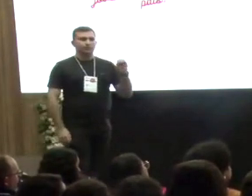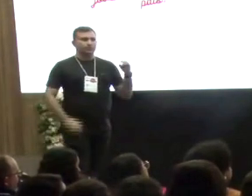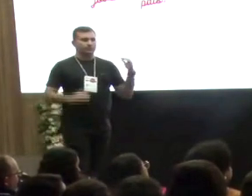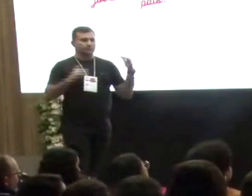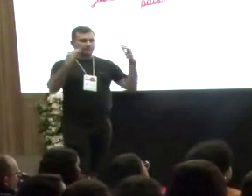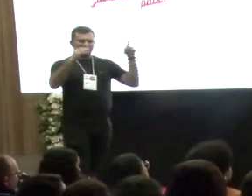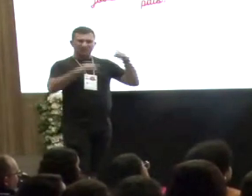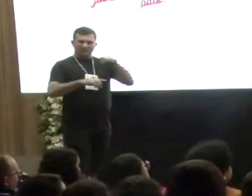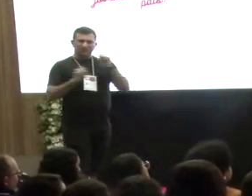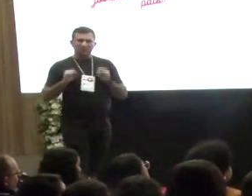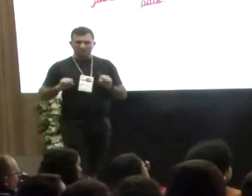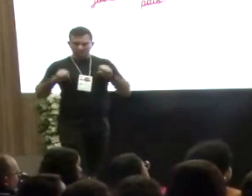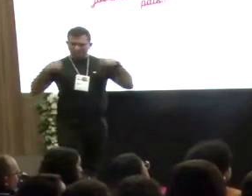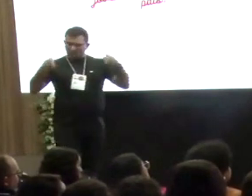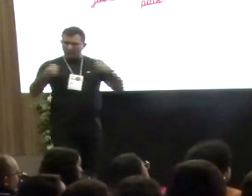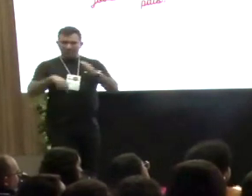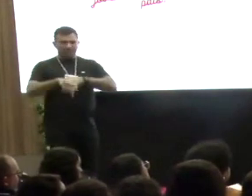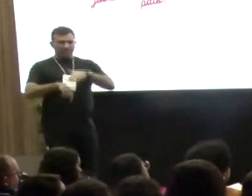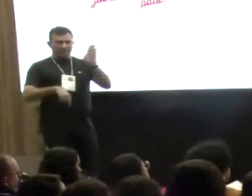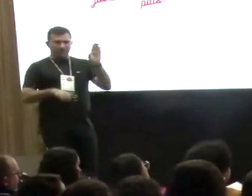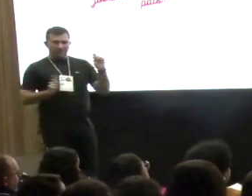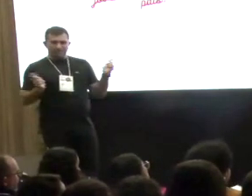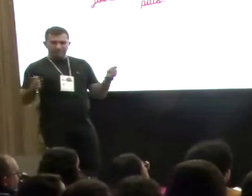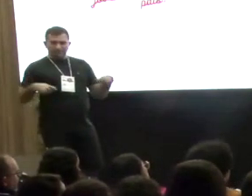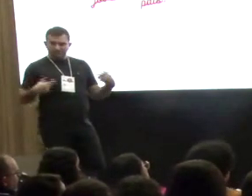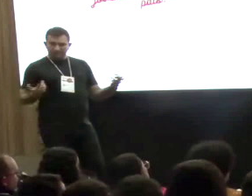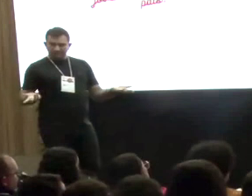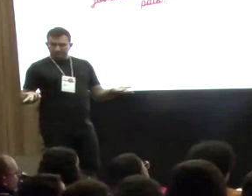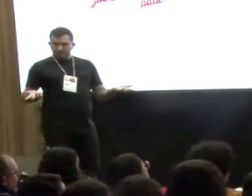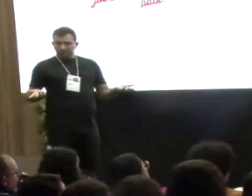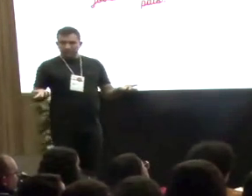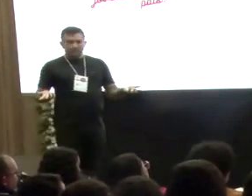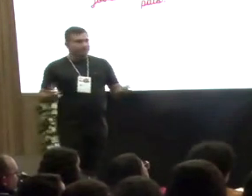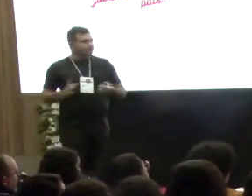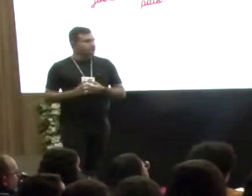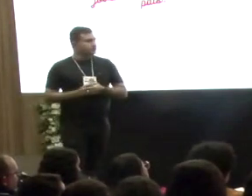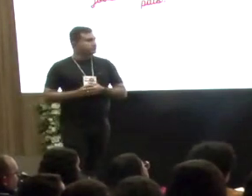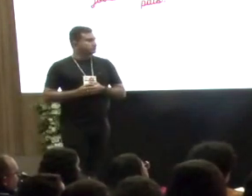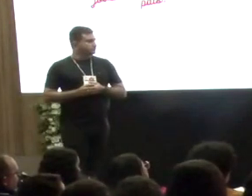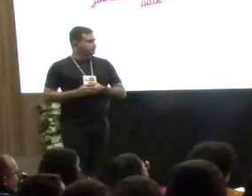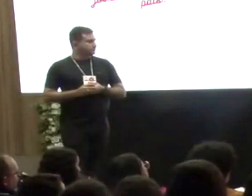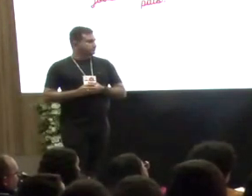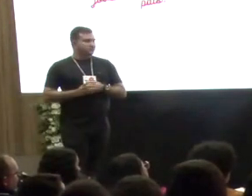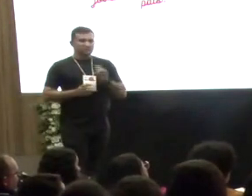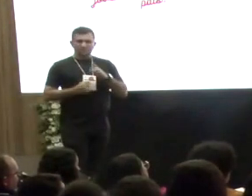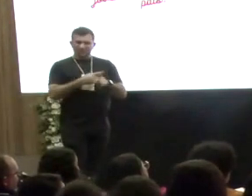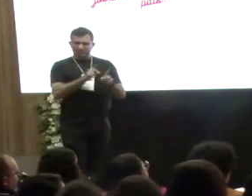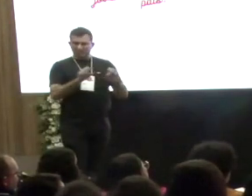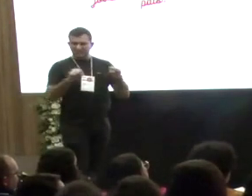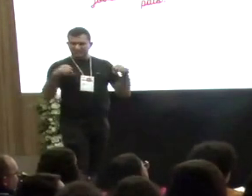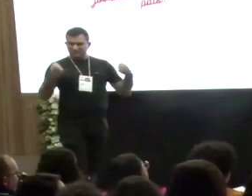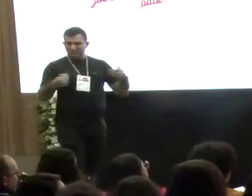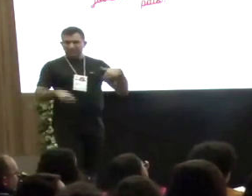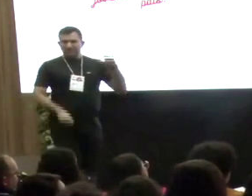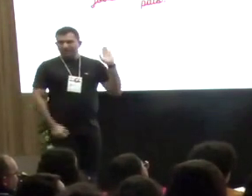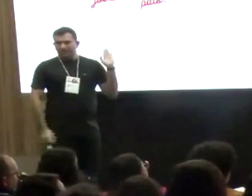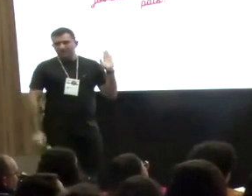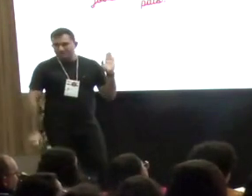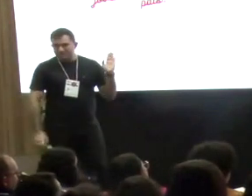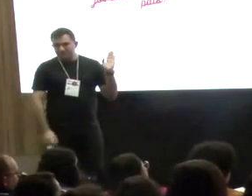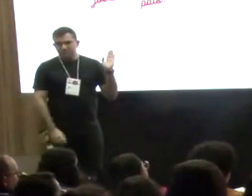podiam ter se esforçado mais. Era só eles terem se esforçado.